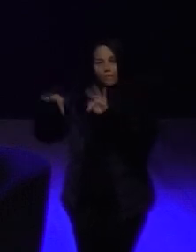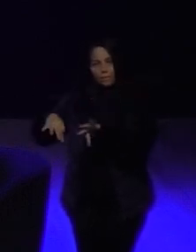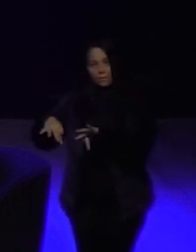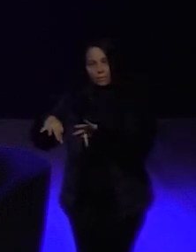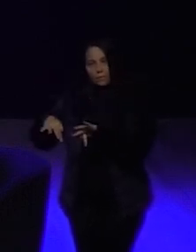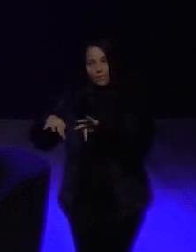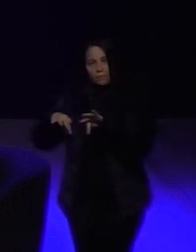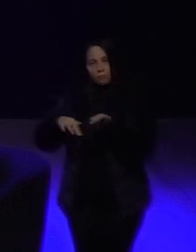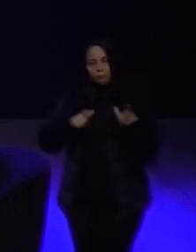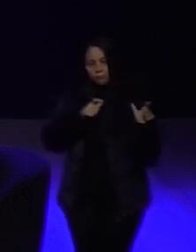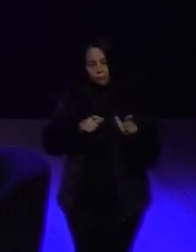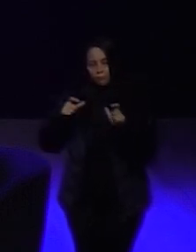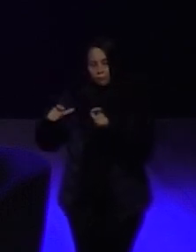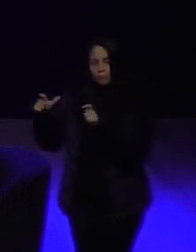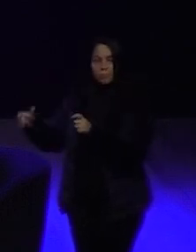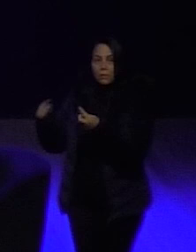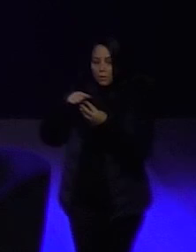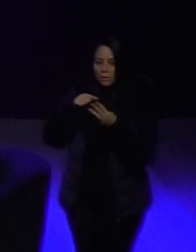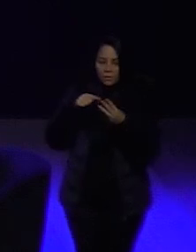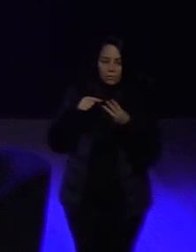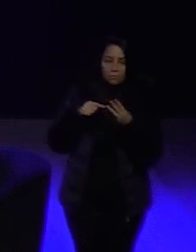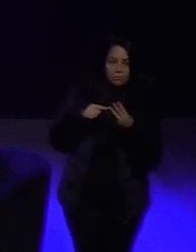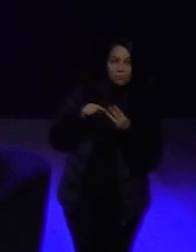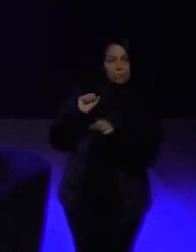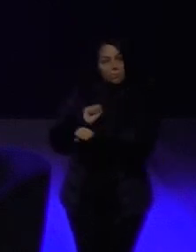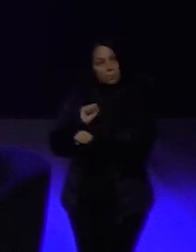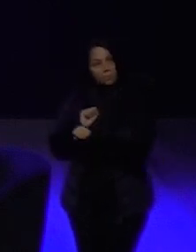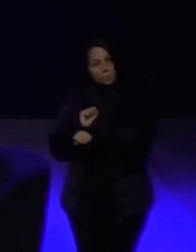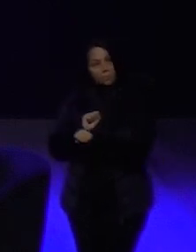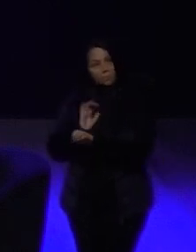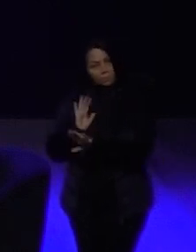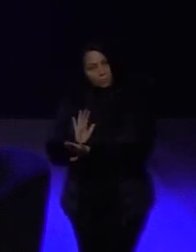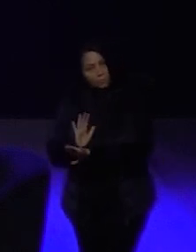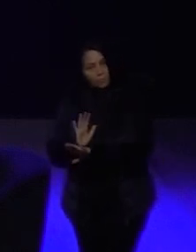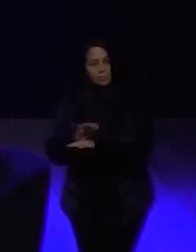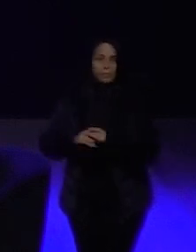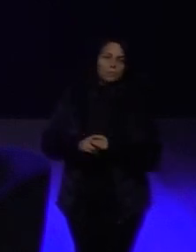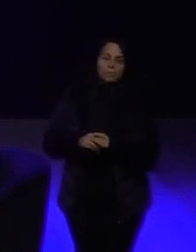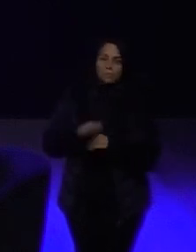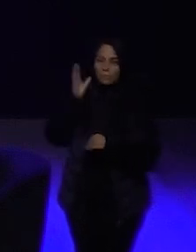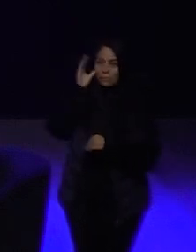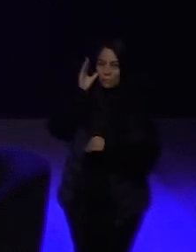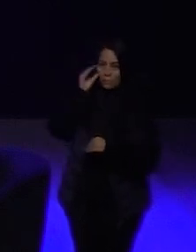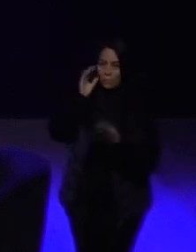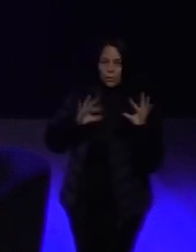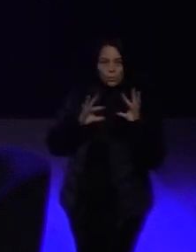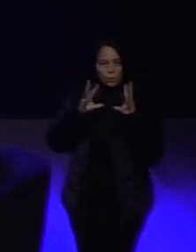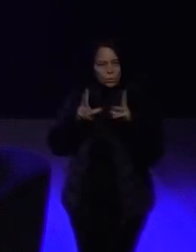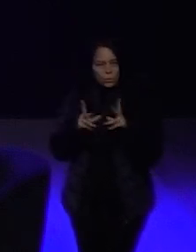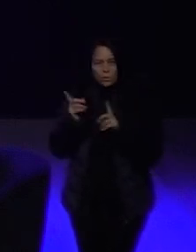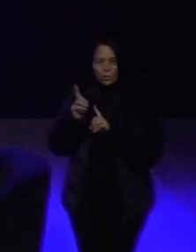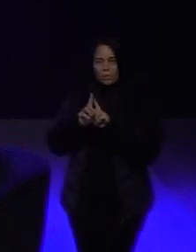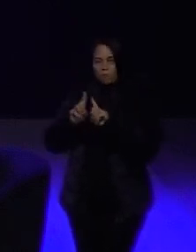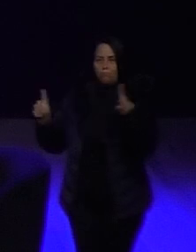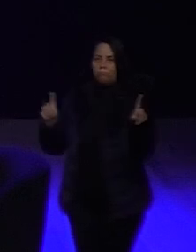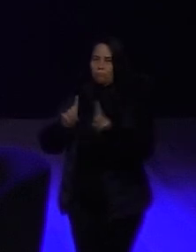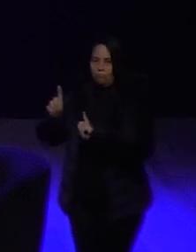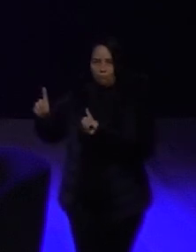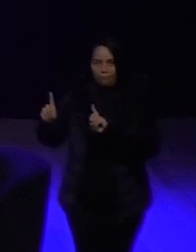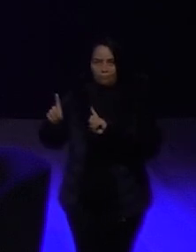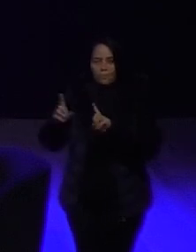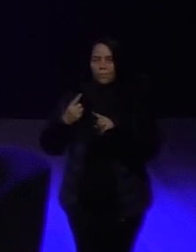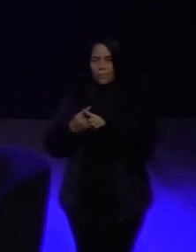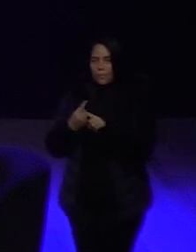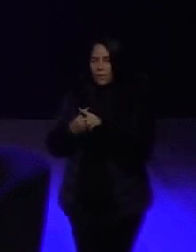pequena sketch, né, que serão 3 momentos. Então, permaneçam, por favor, até para poder assistir todo mundo e para não separar também essa